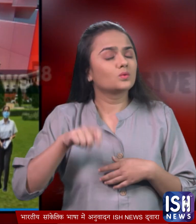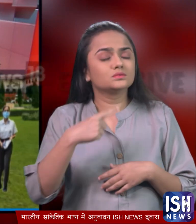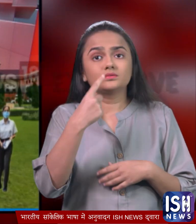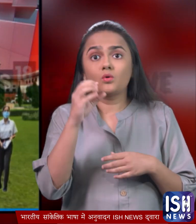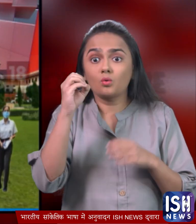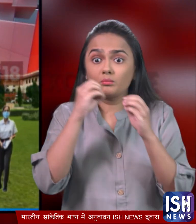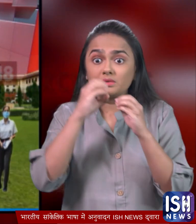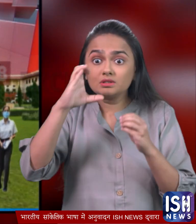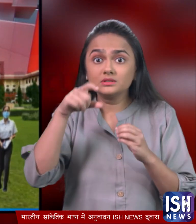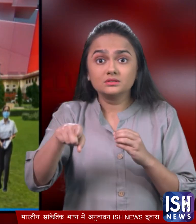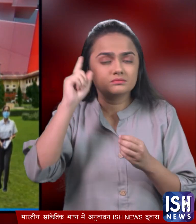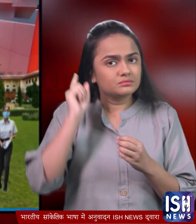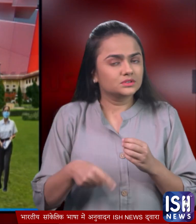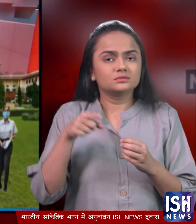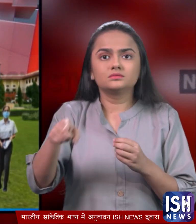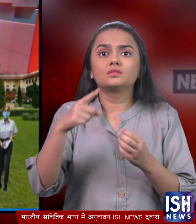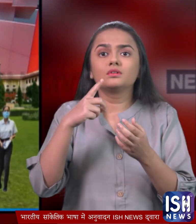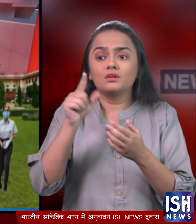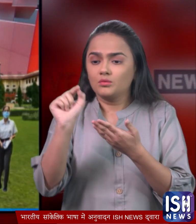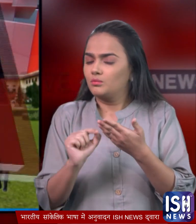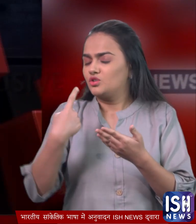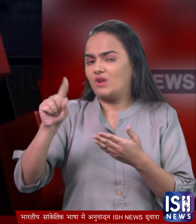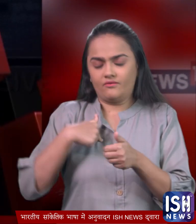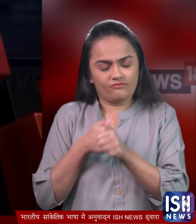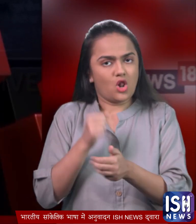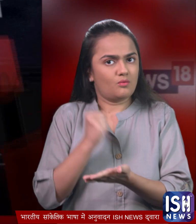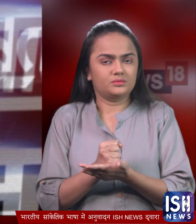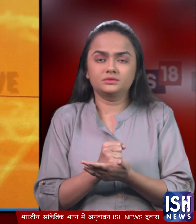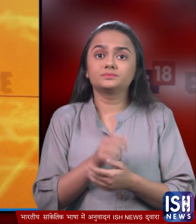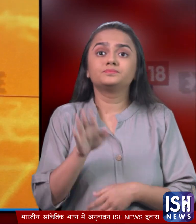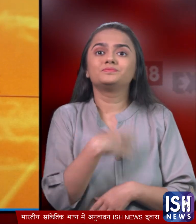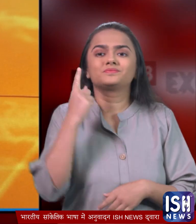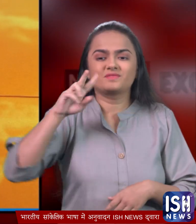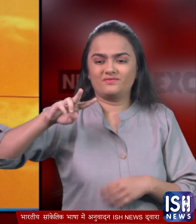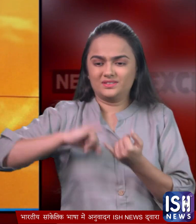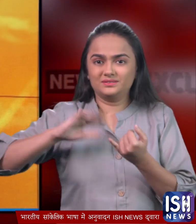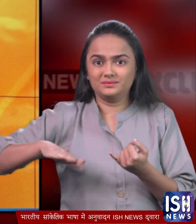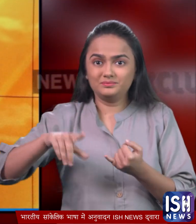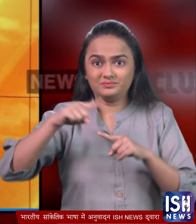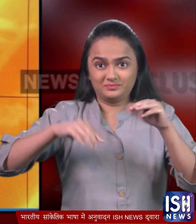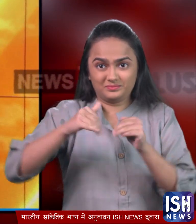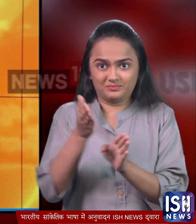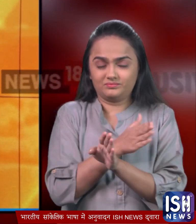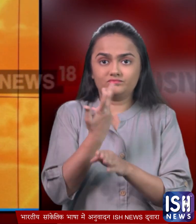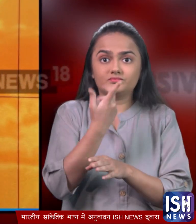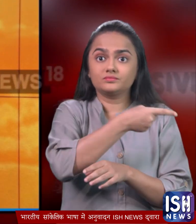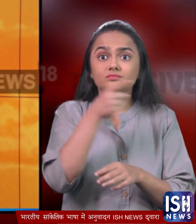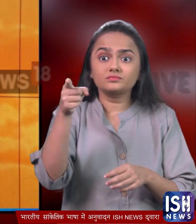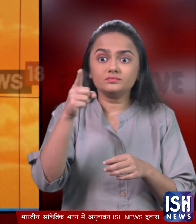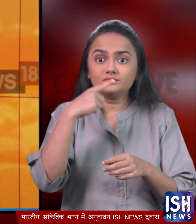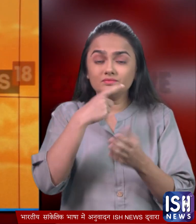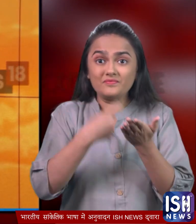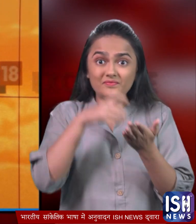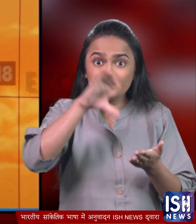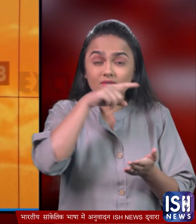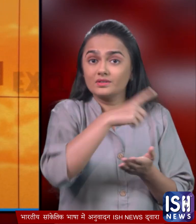लेकिन कोर्ट ने ओबीसी आरक्षण को संवैधानिक तौर पर सही माना। विधानसभा चुनाव से पहले योगी सरकार ने राज्य के किसानों की बिजली